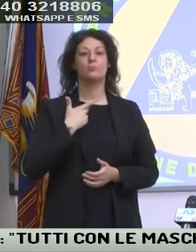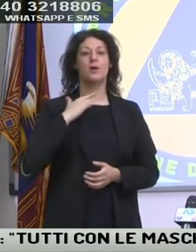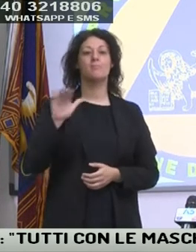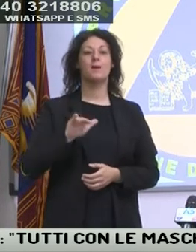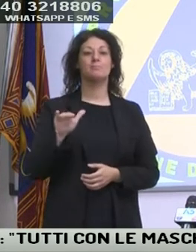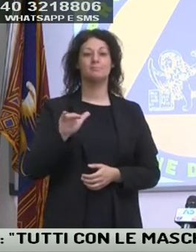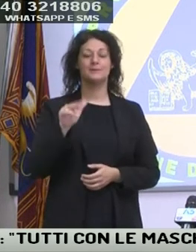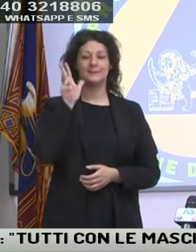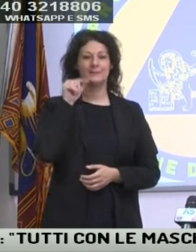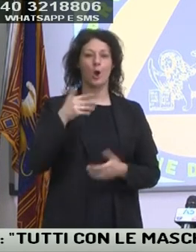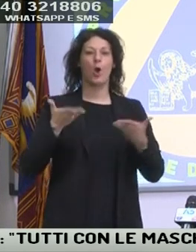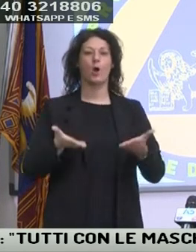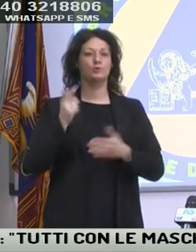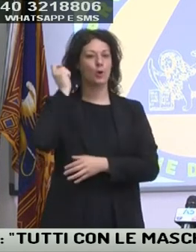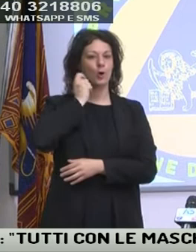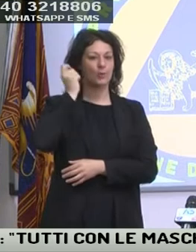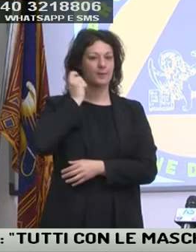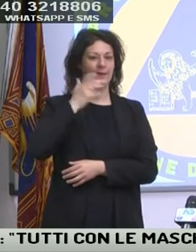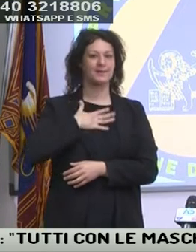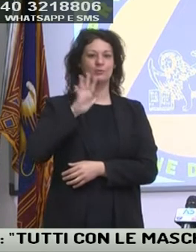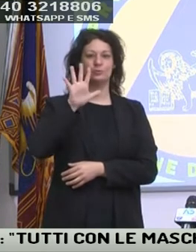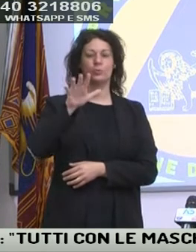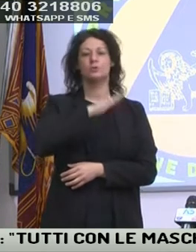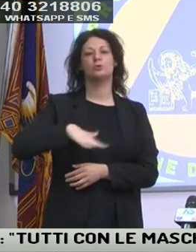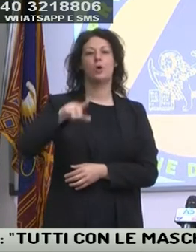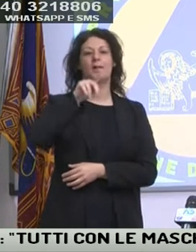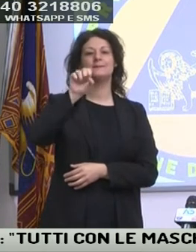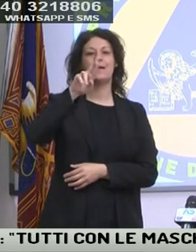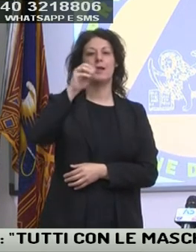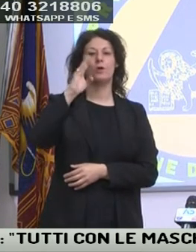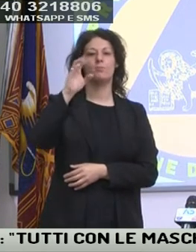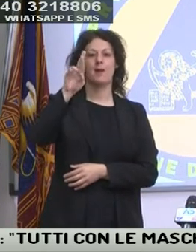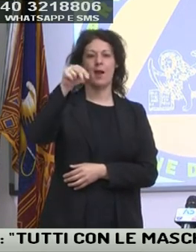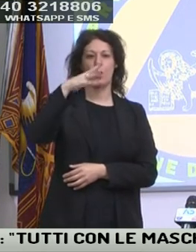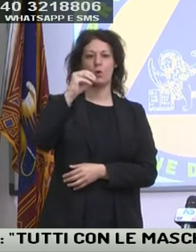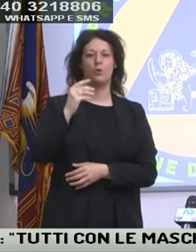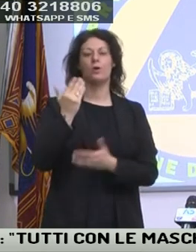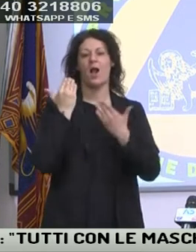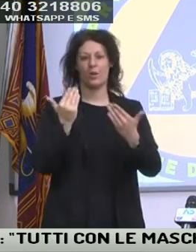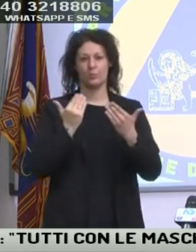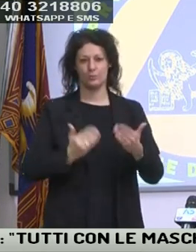che oggi compie gli anni, Giorgia Bortolato di 5 anni di Zero Branco, le facciamo gli auguri.